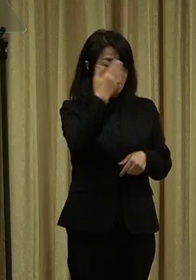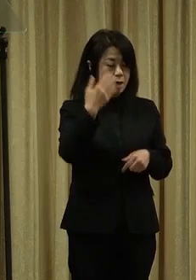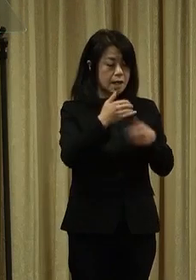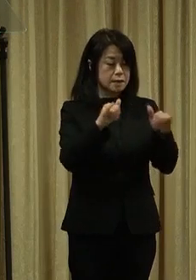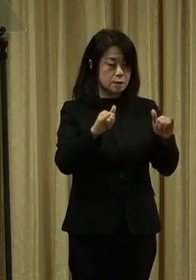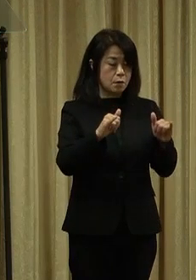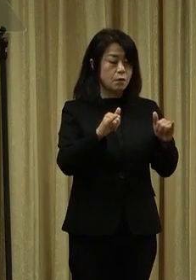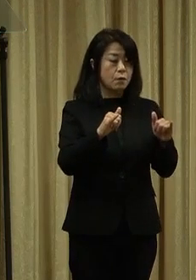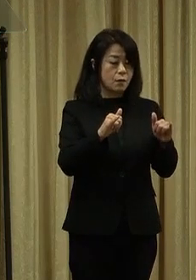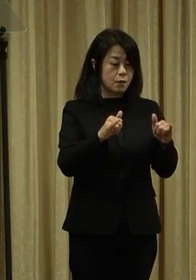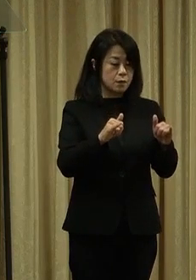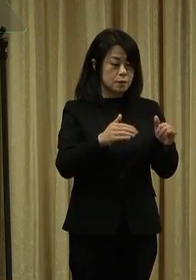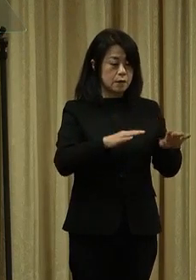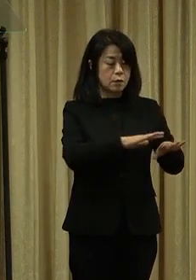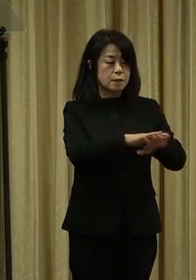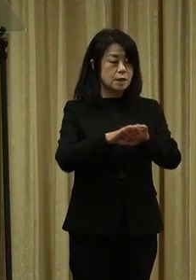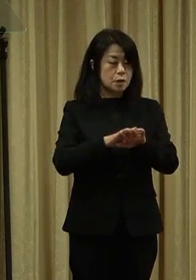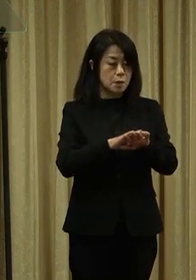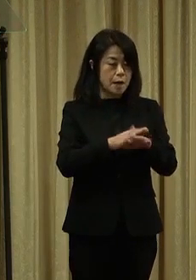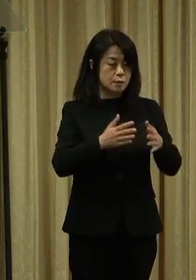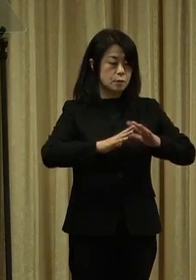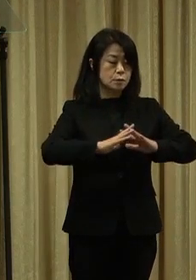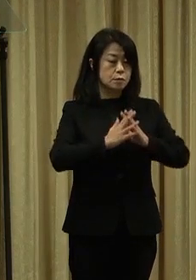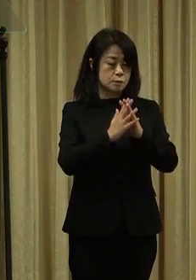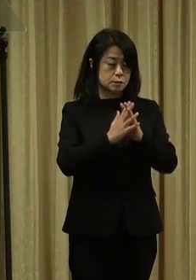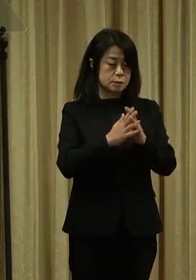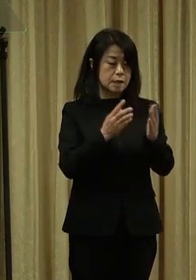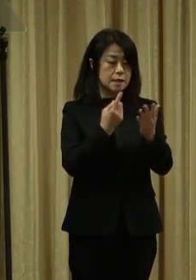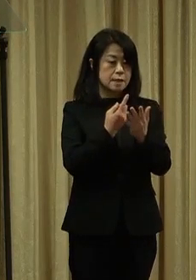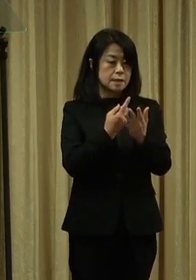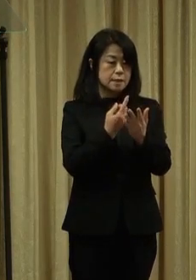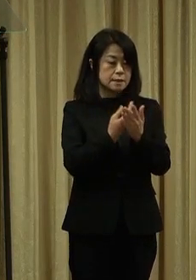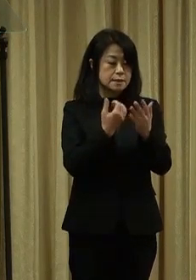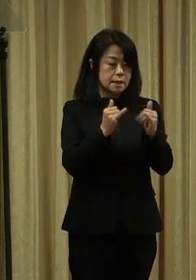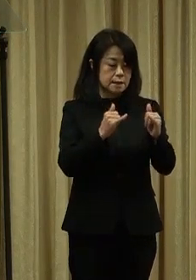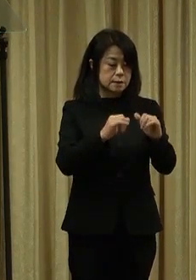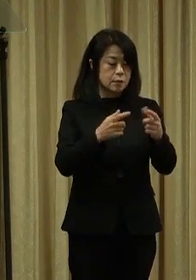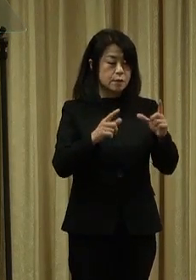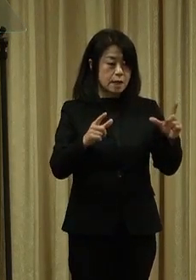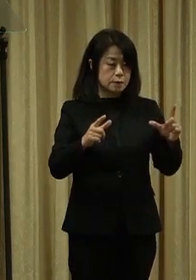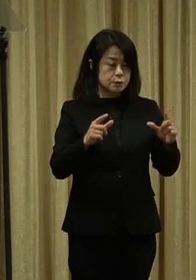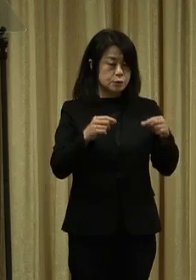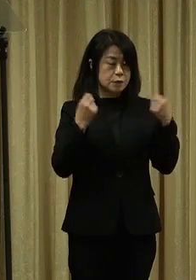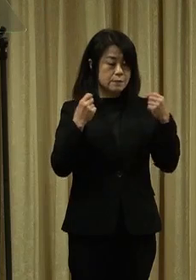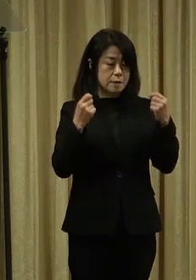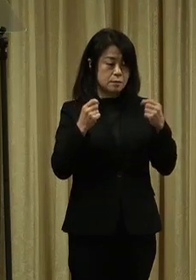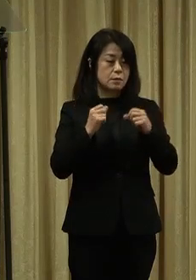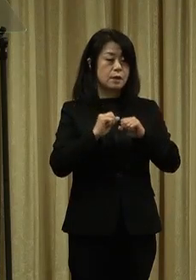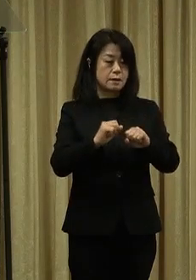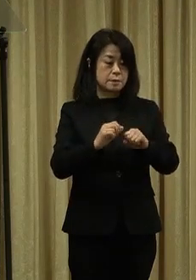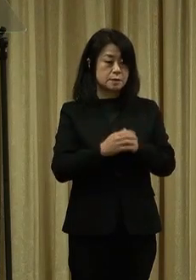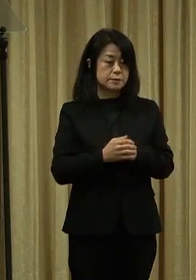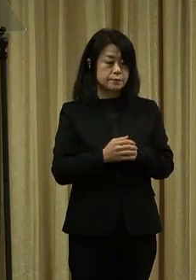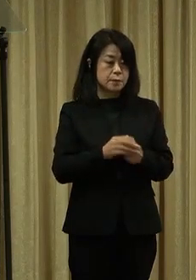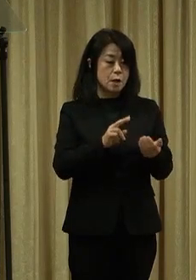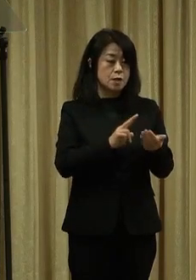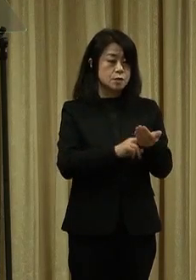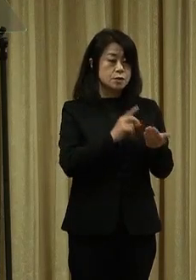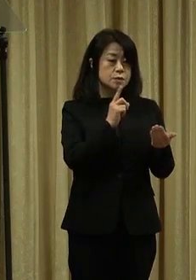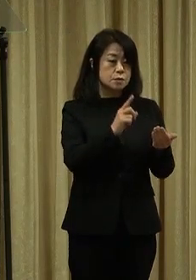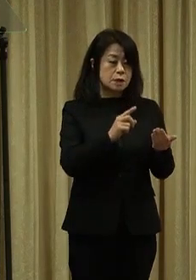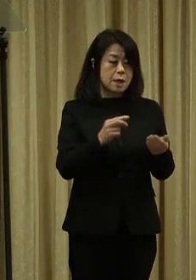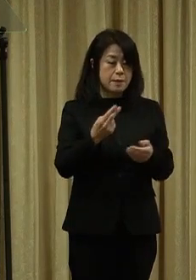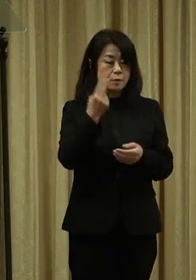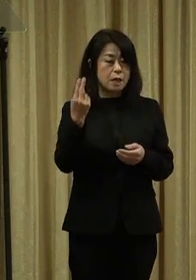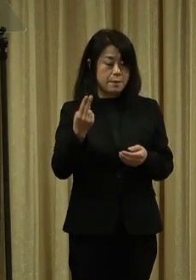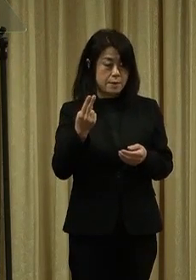ークを構築し参加者の交流を深めるイベントを開催いたします。また寿司といえば富山のブラン